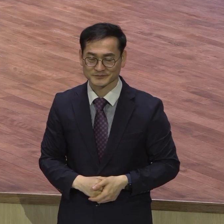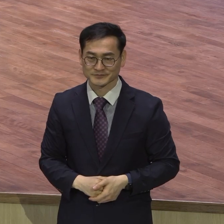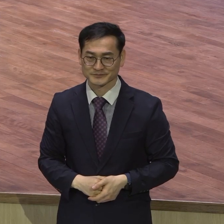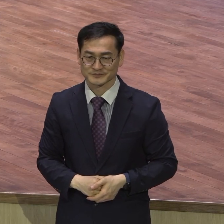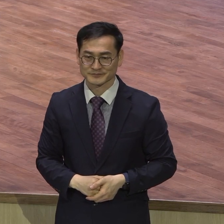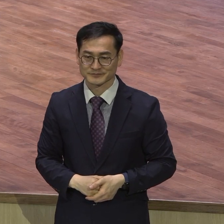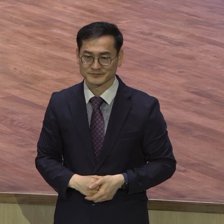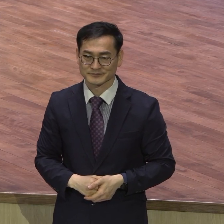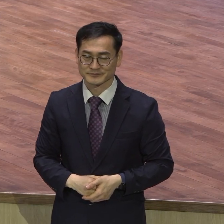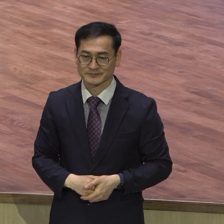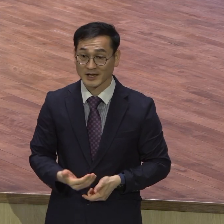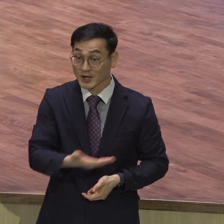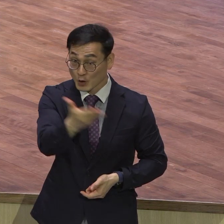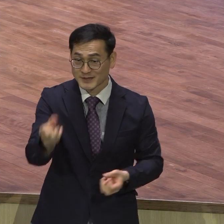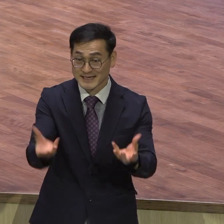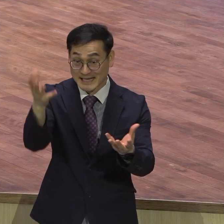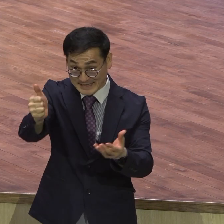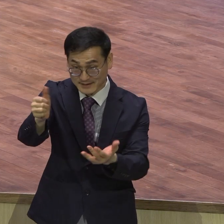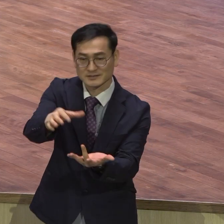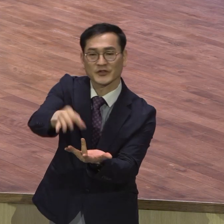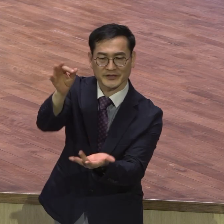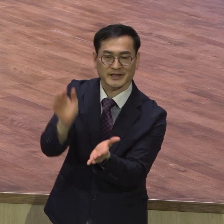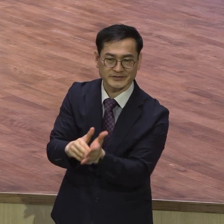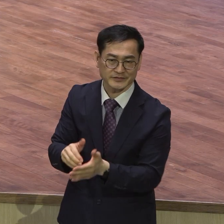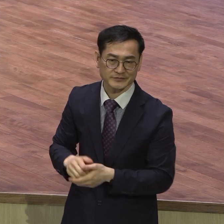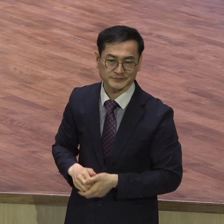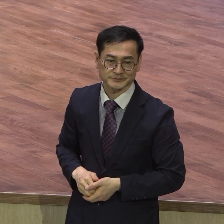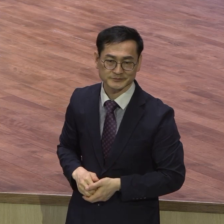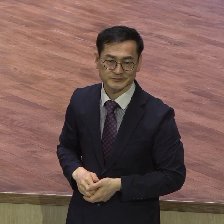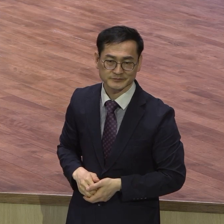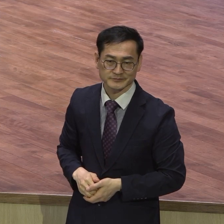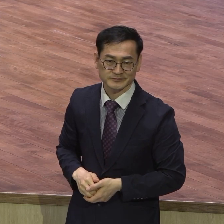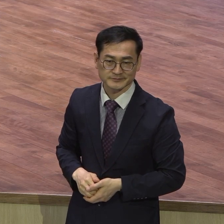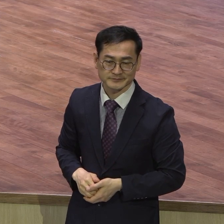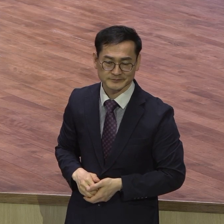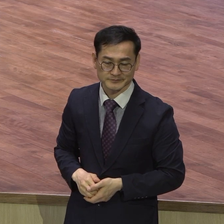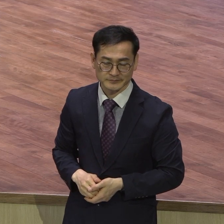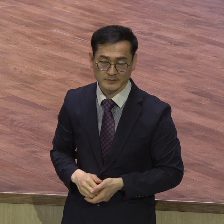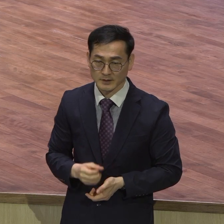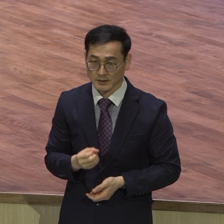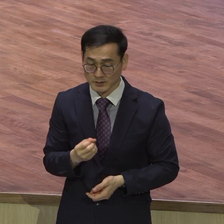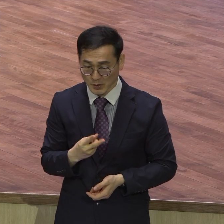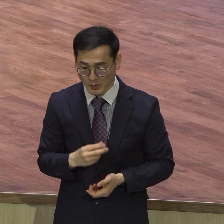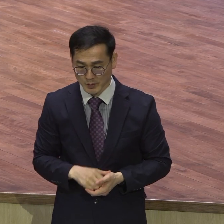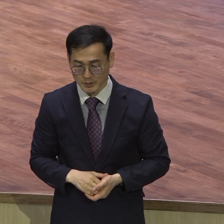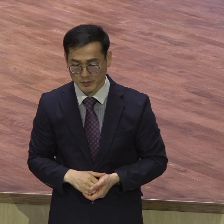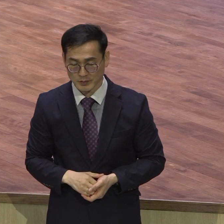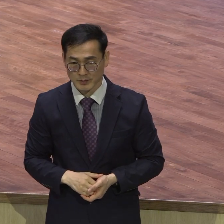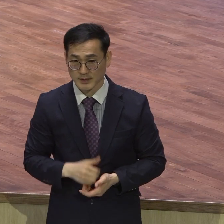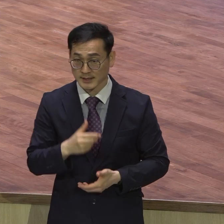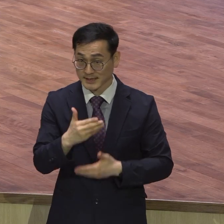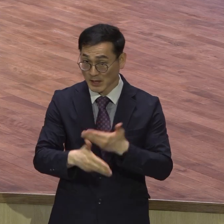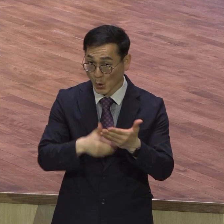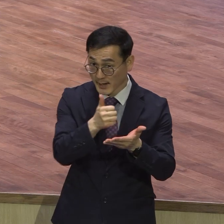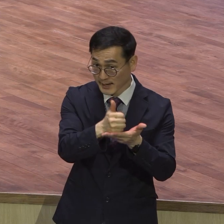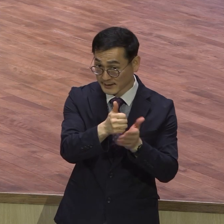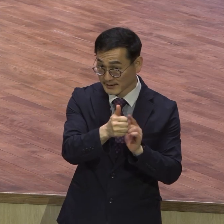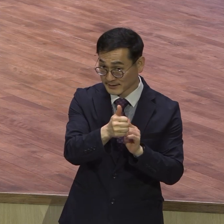선택했어요. 오늘 본문 말씀을 보면 같은 표현이 계속 반복되는 것인데 그것이 바로 뭐냐면 여호와께서